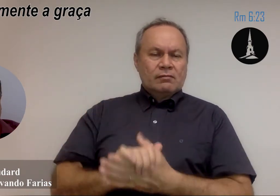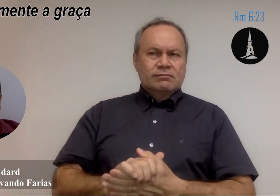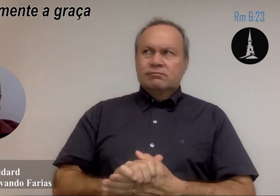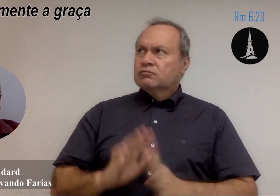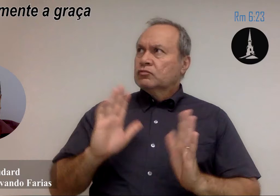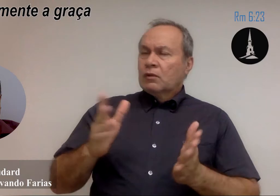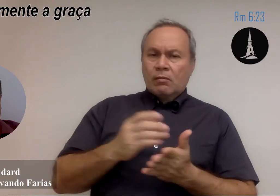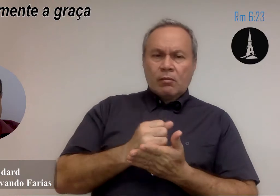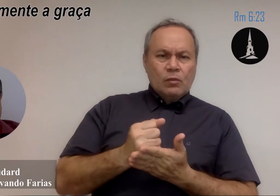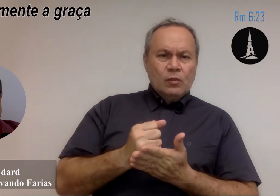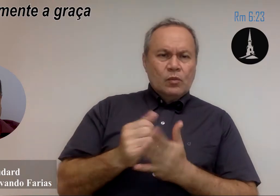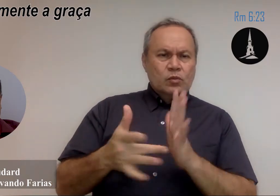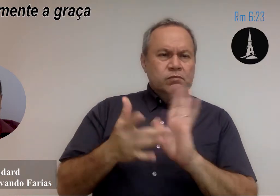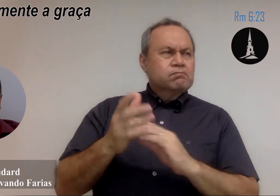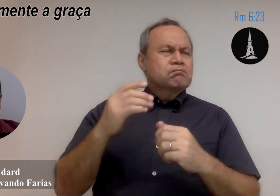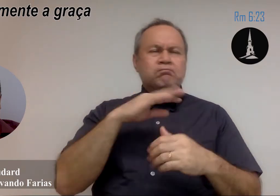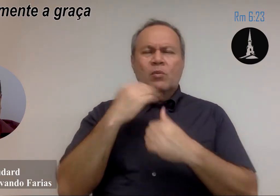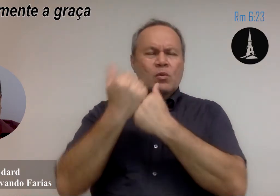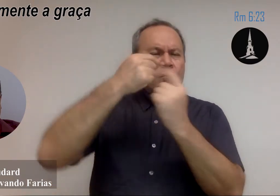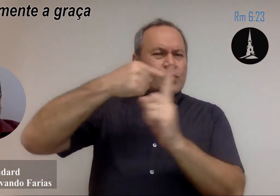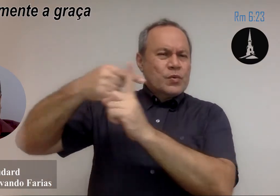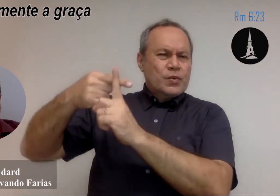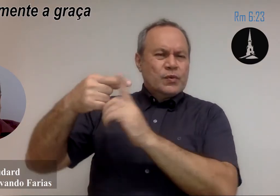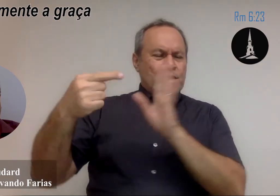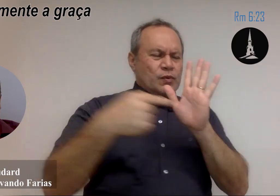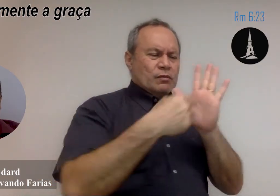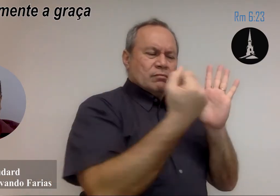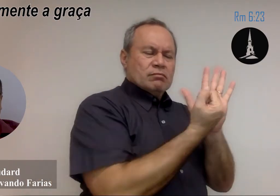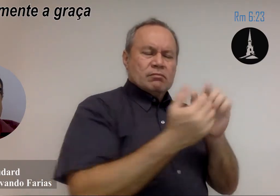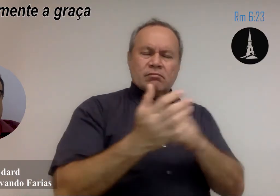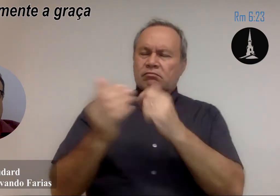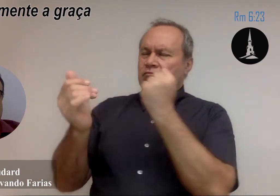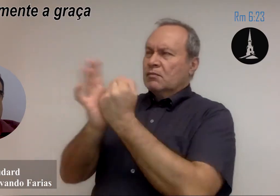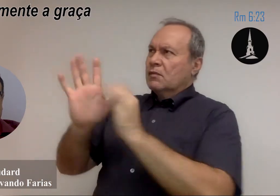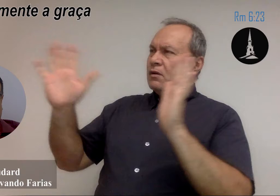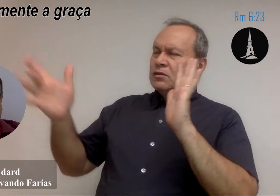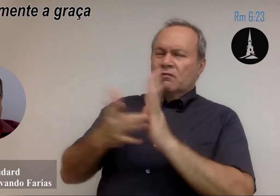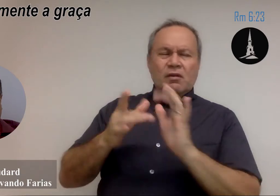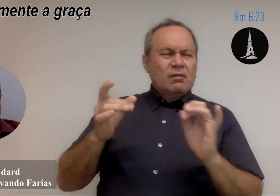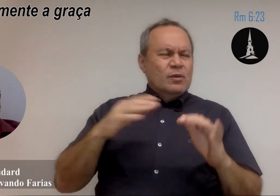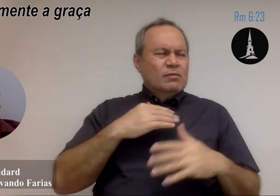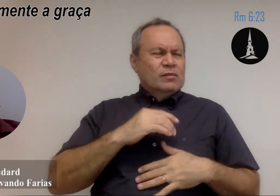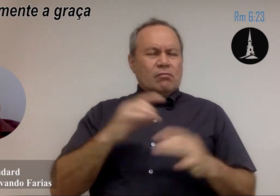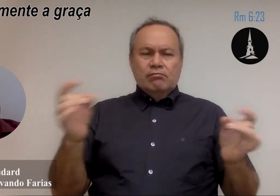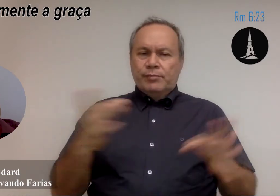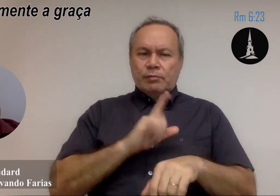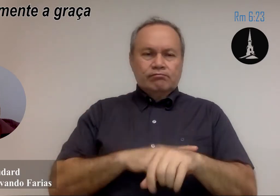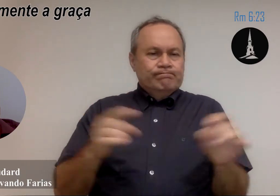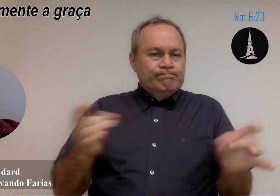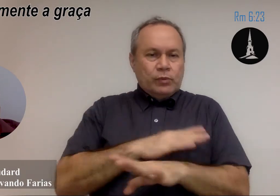preço da nossa redenção. Lá na cruz, ele disse, está consumado. No grego, é a